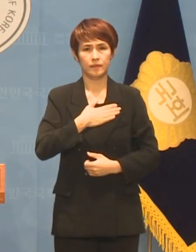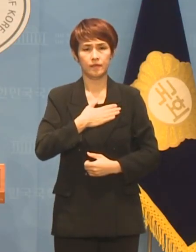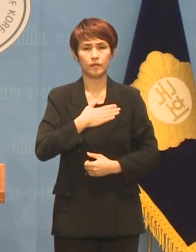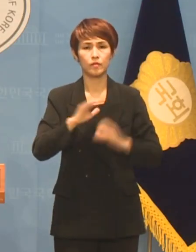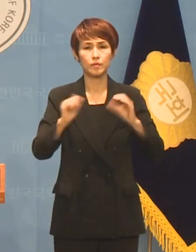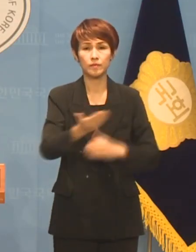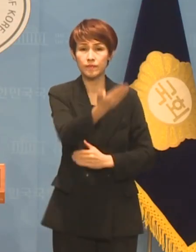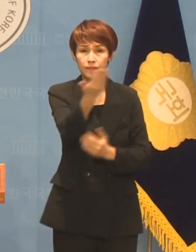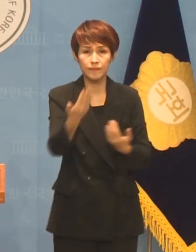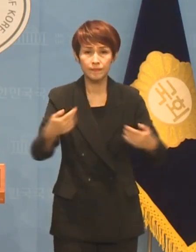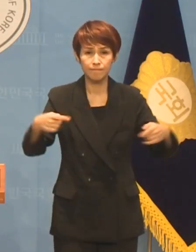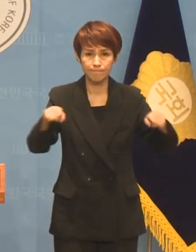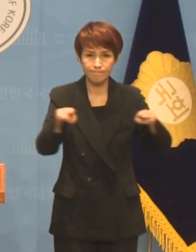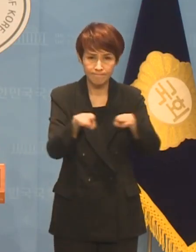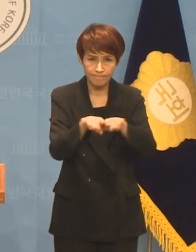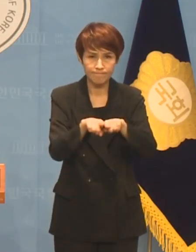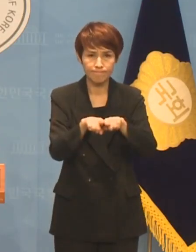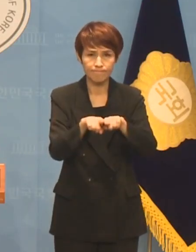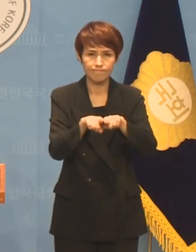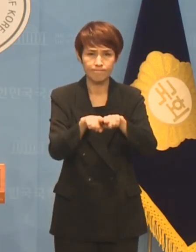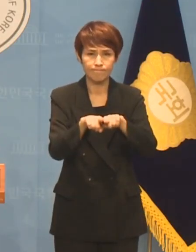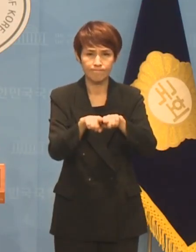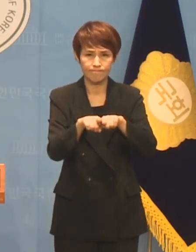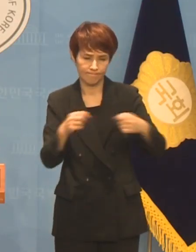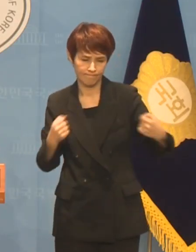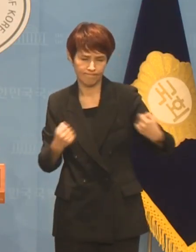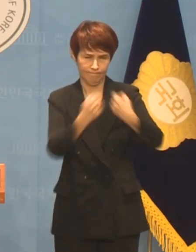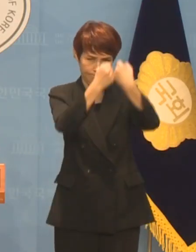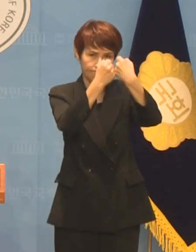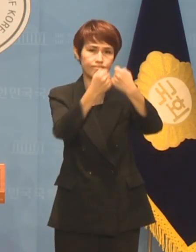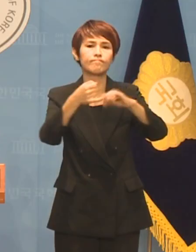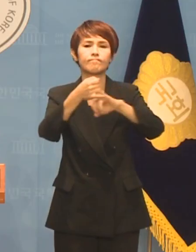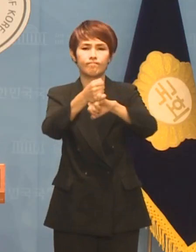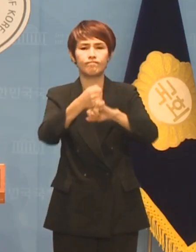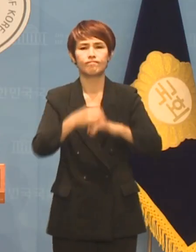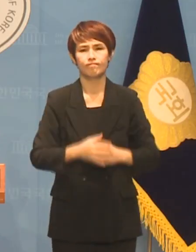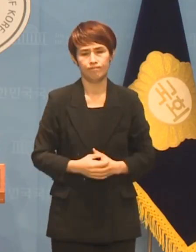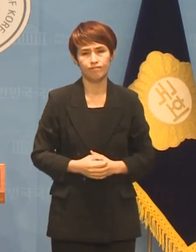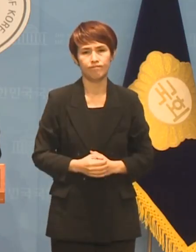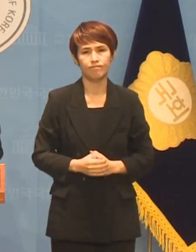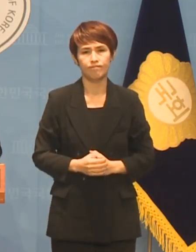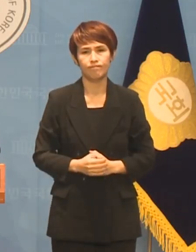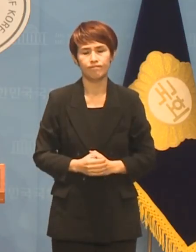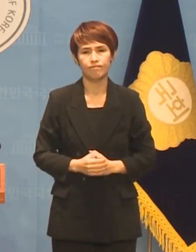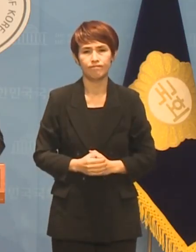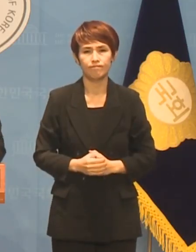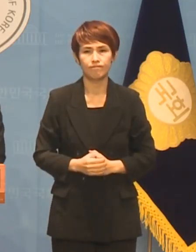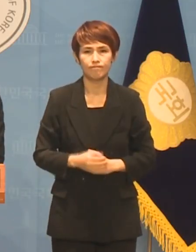국민들과 함께 끝까지 싸우겠습니다. 감사합니다.